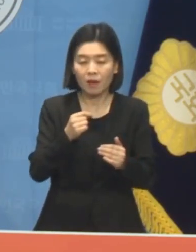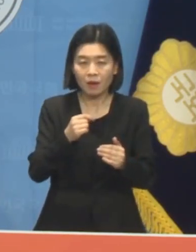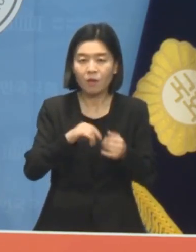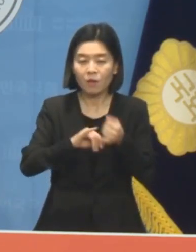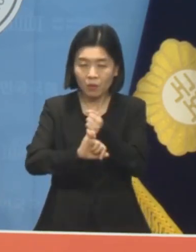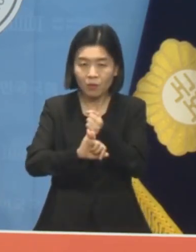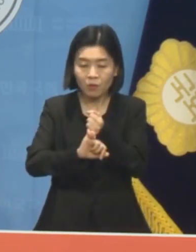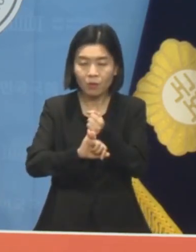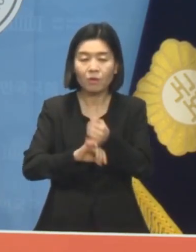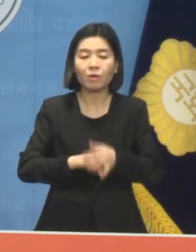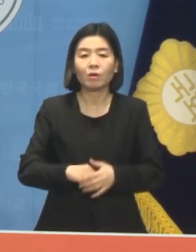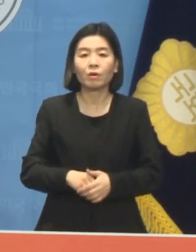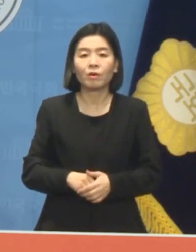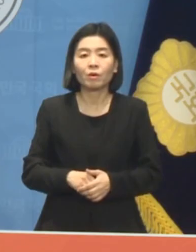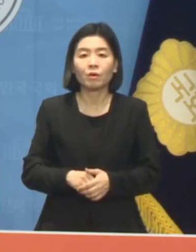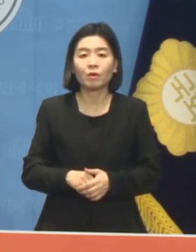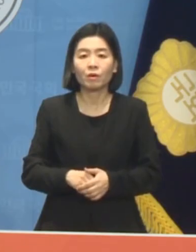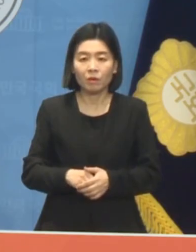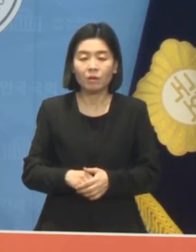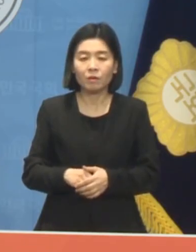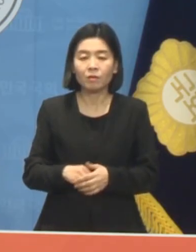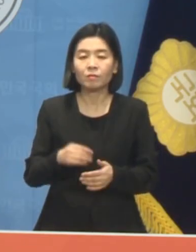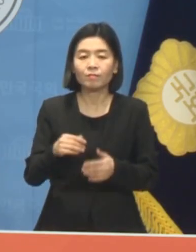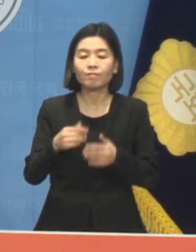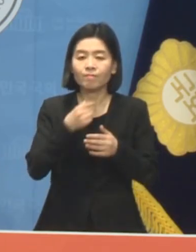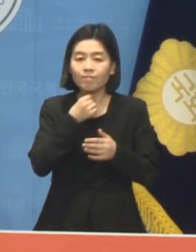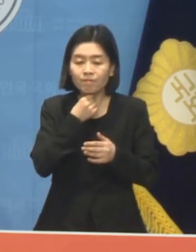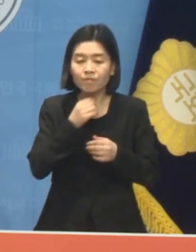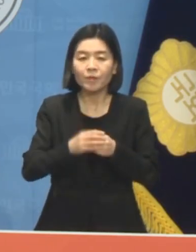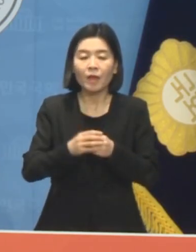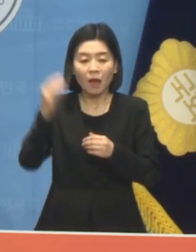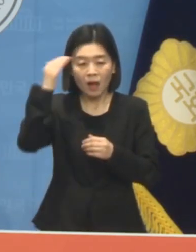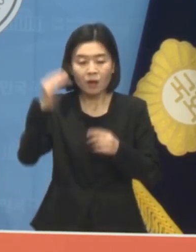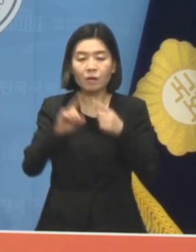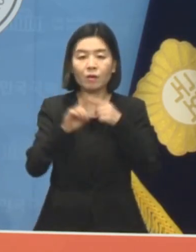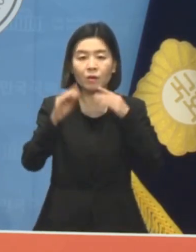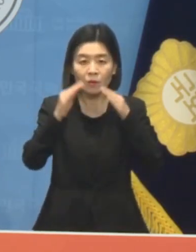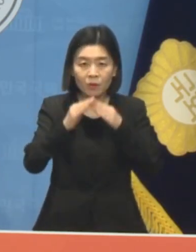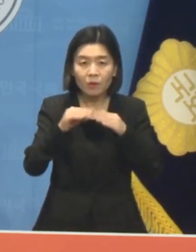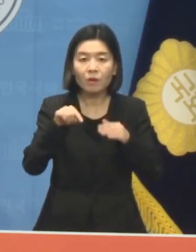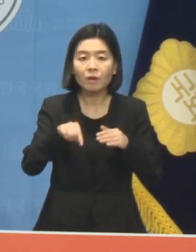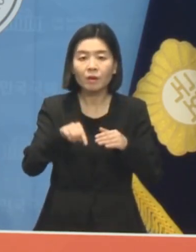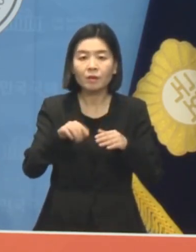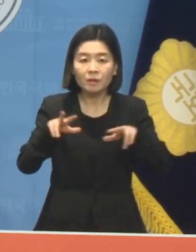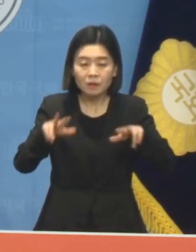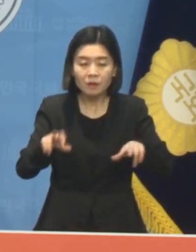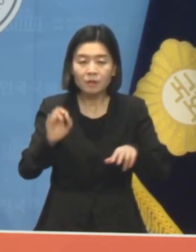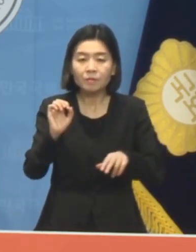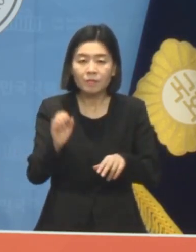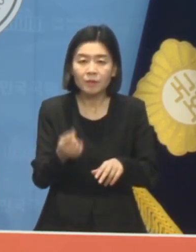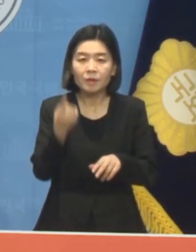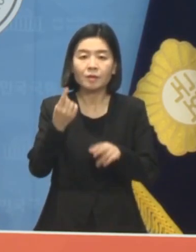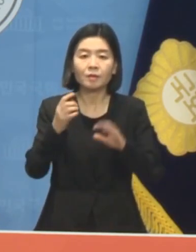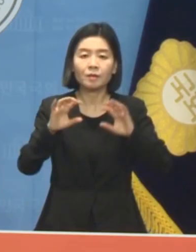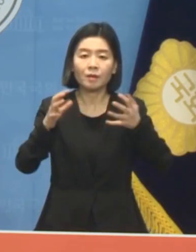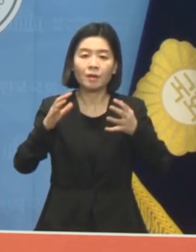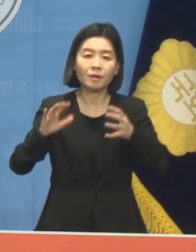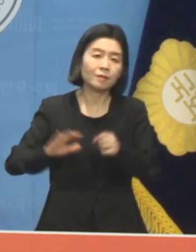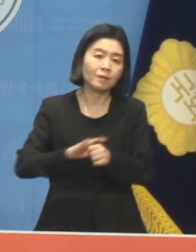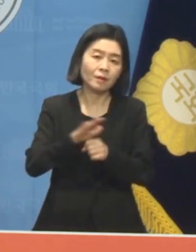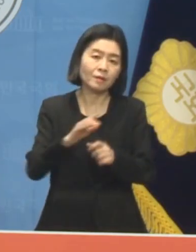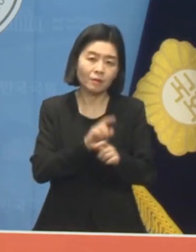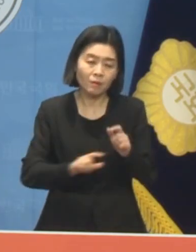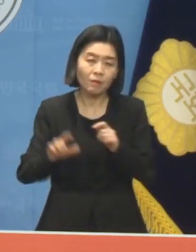하고 그리고 각하되어야 합니다. 그리고 한국 교회는 이런 기회를 통해서 더욱 나라를